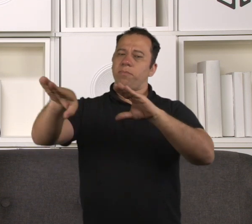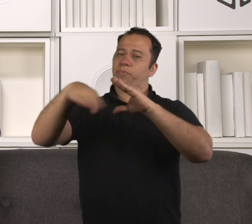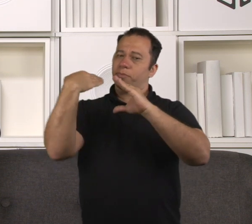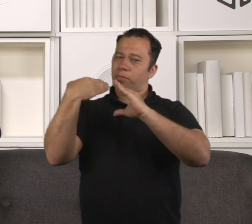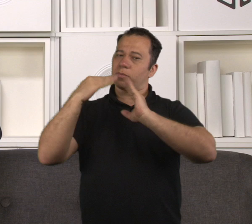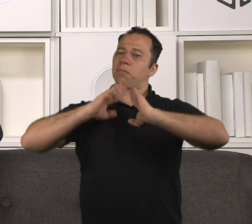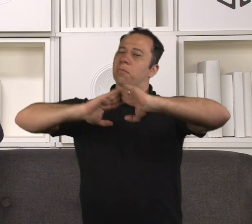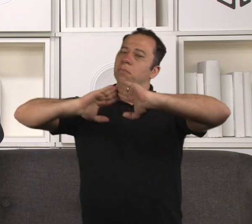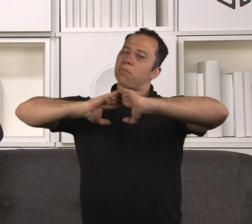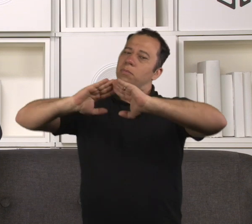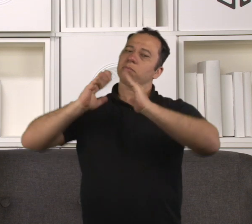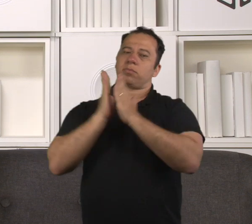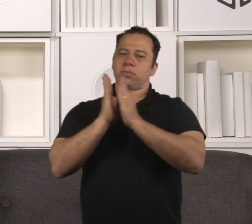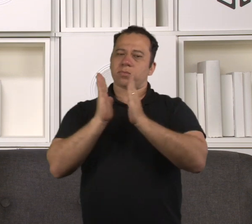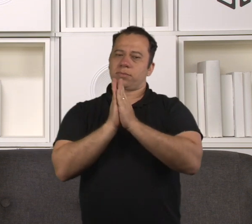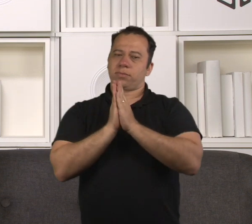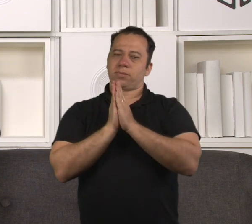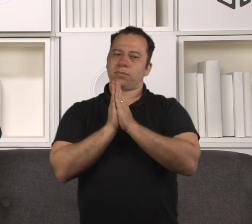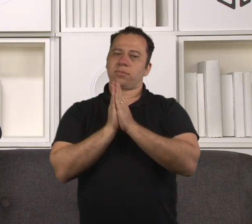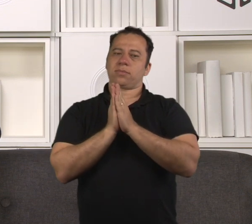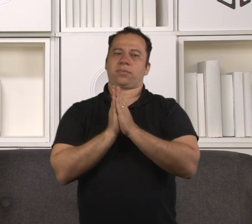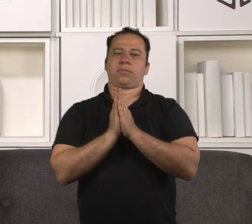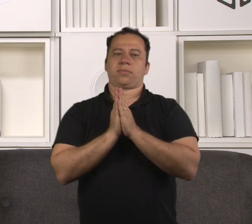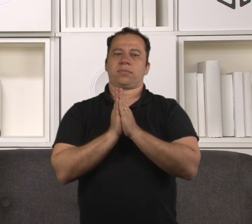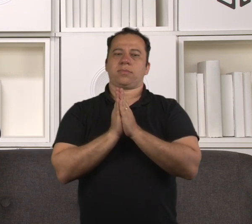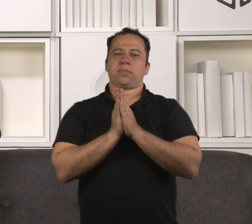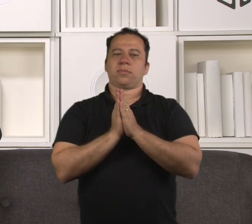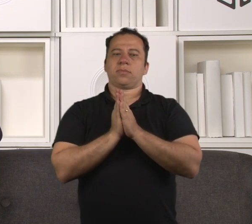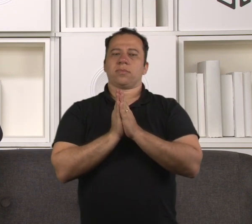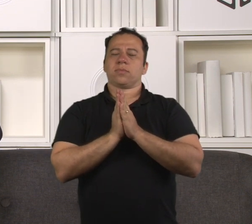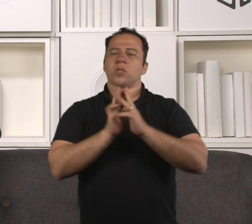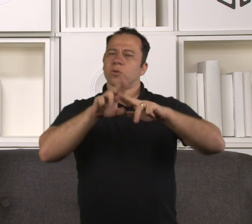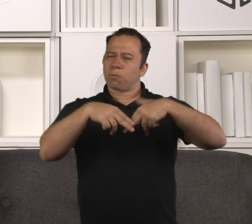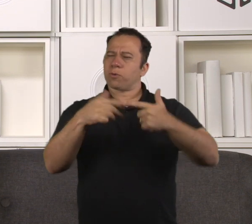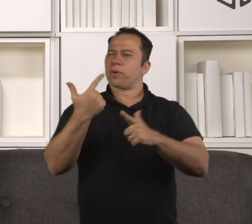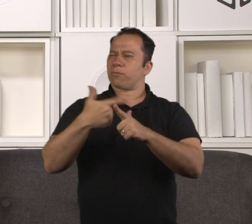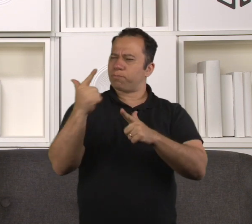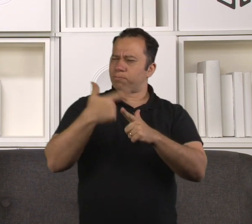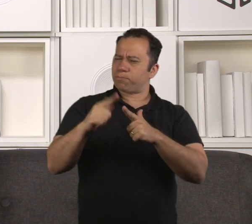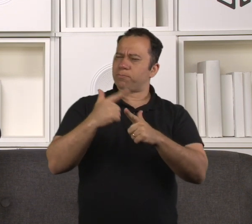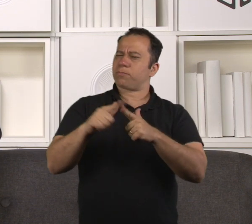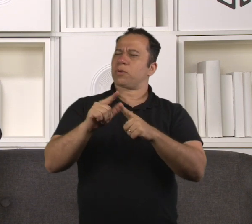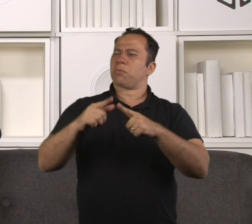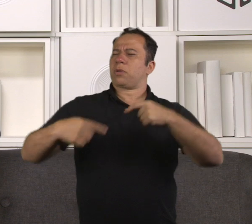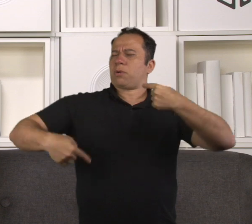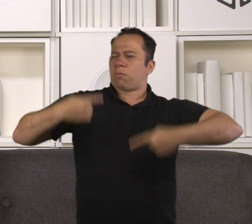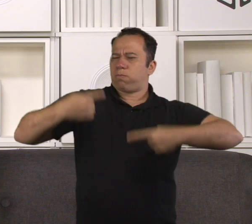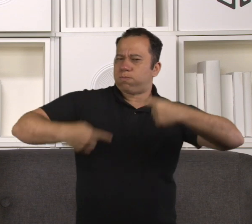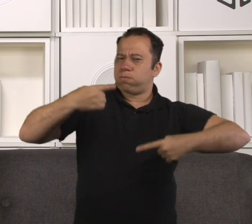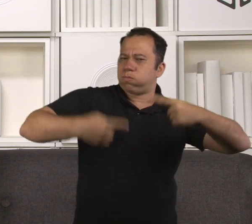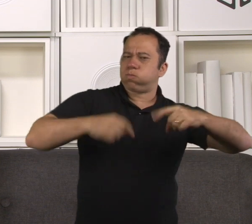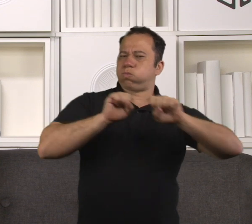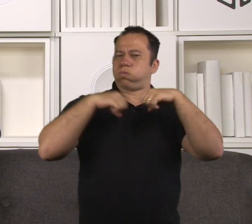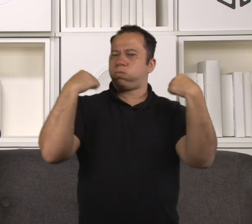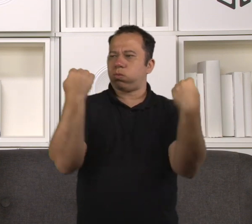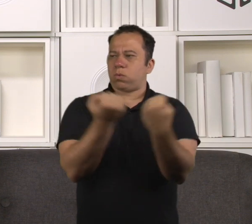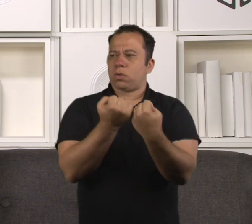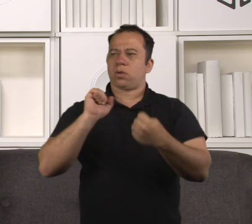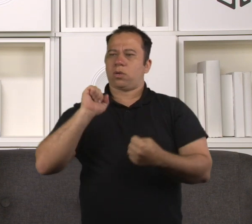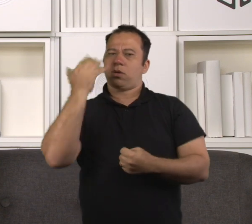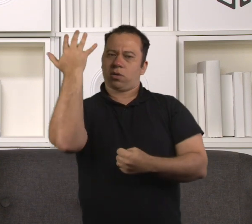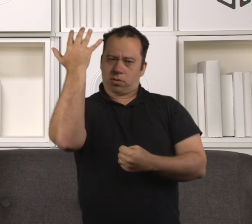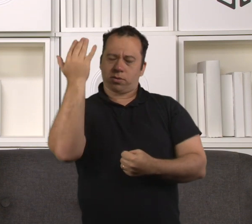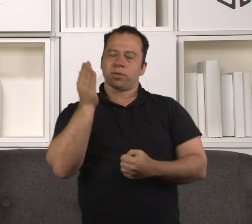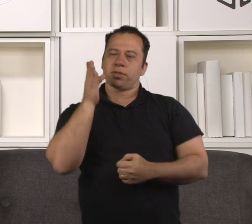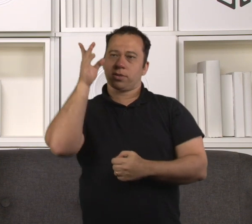e também pedindo as orações pelo tempo de conflitos políticos, sociais que os